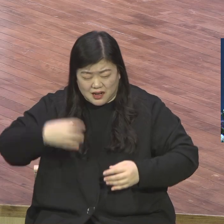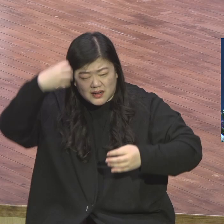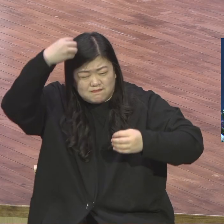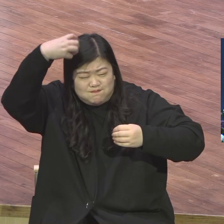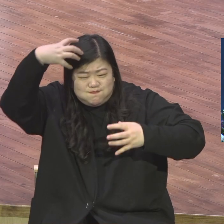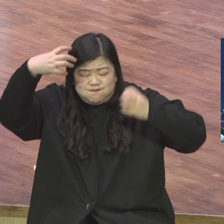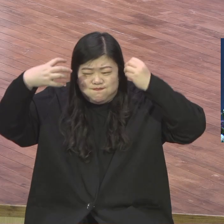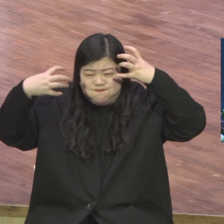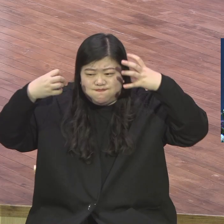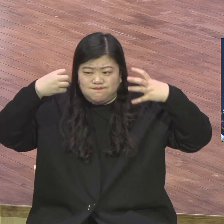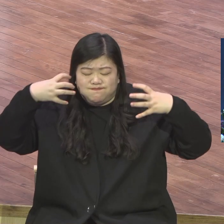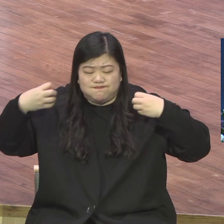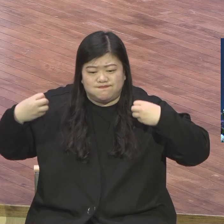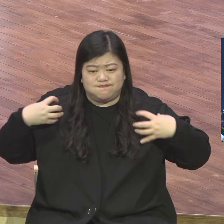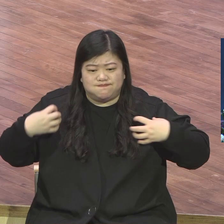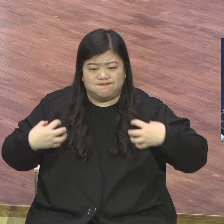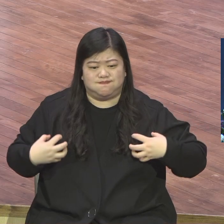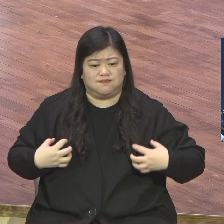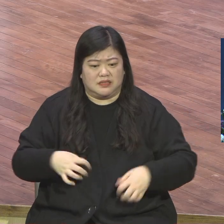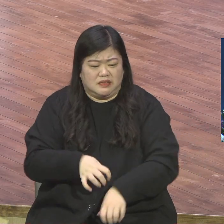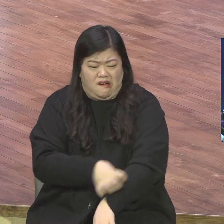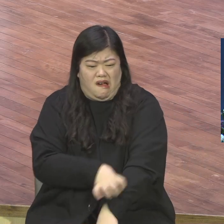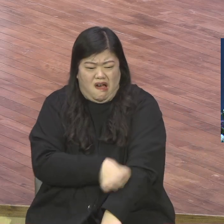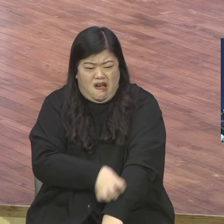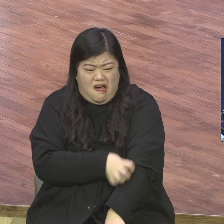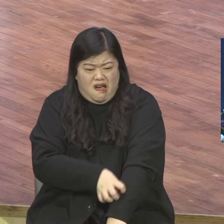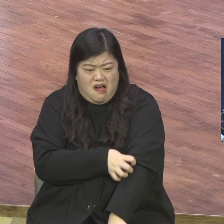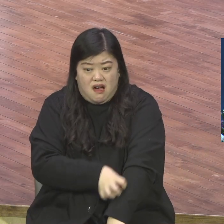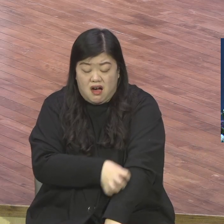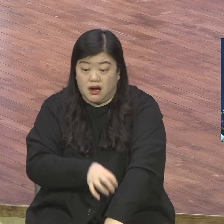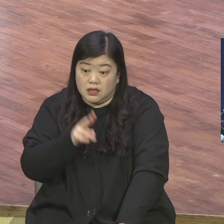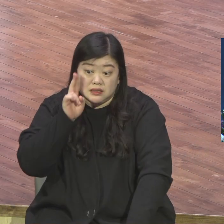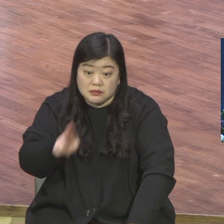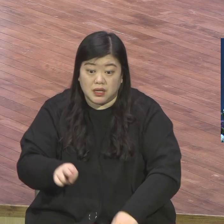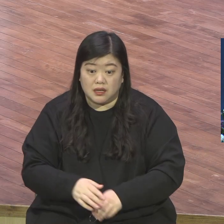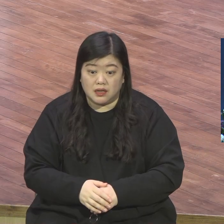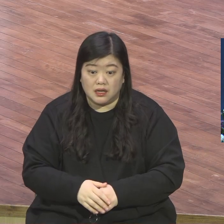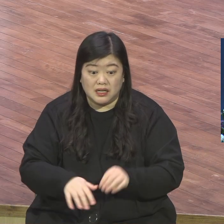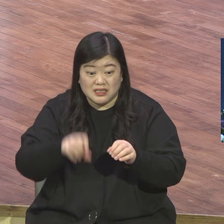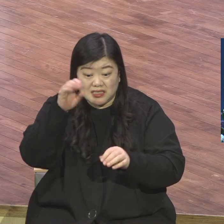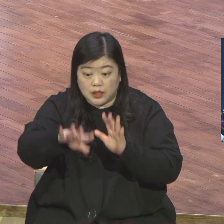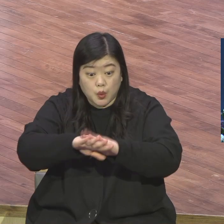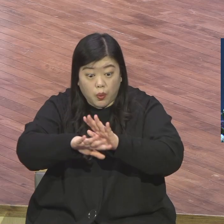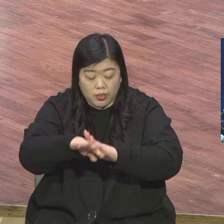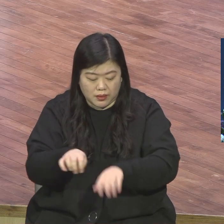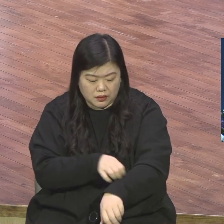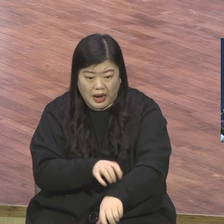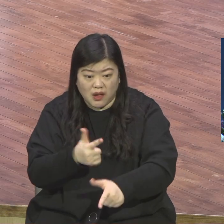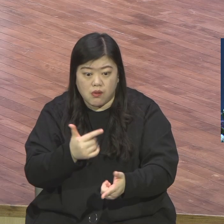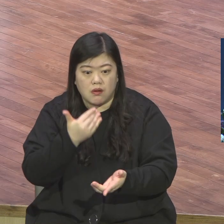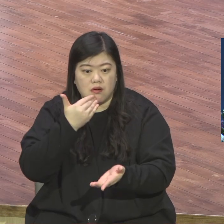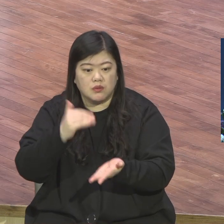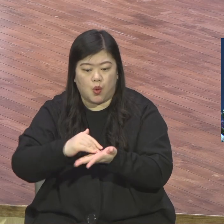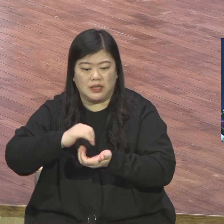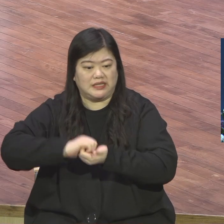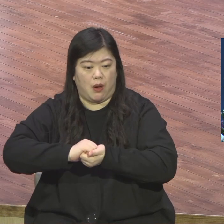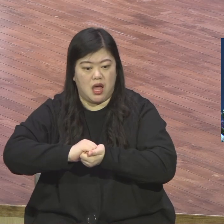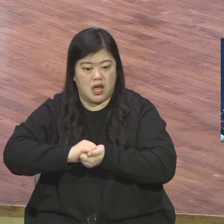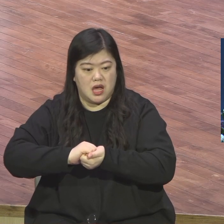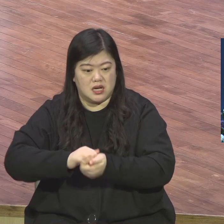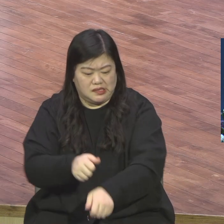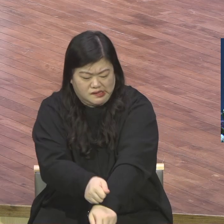나가지고 깨어진 기와장을 가지고 몸을 긁어야 할 정도로 참을 수 없는